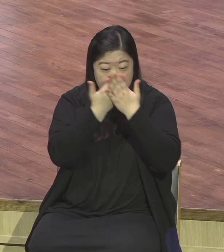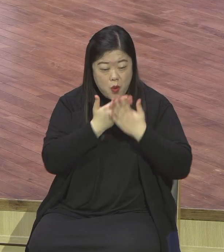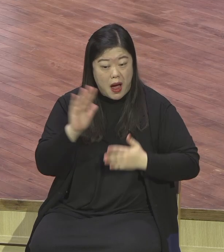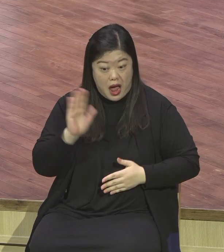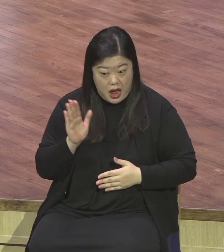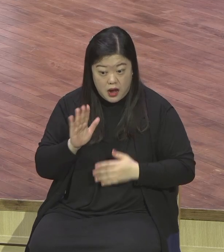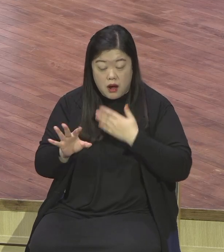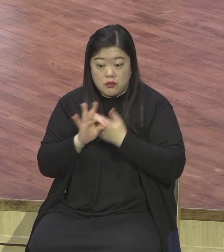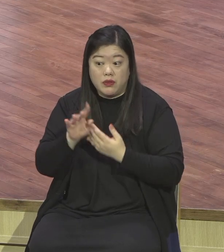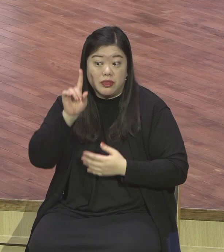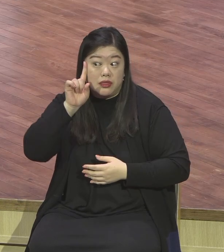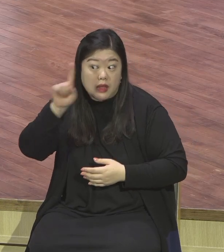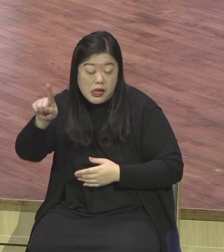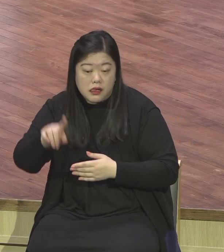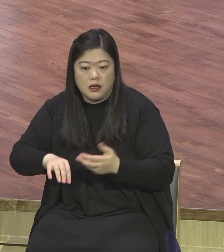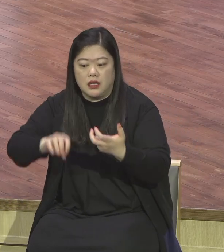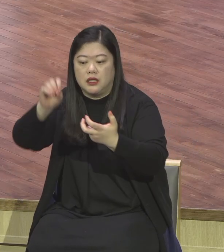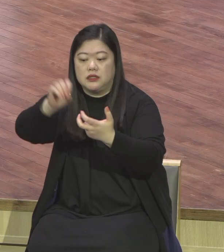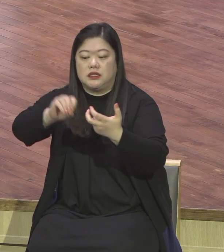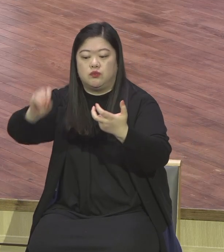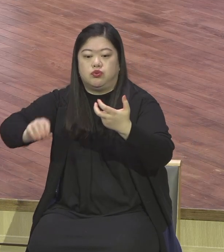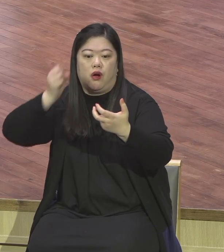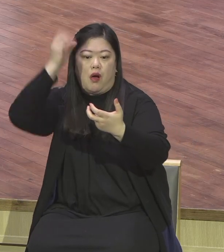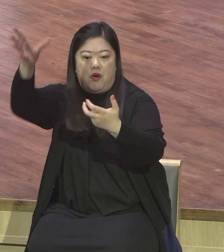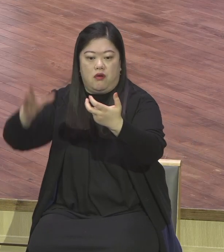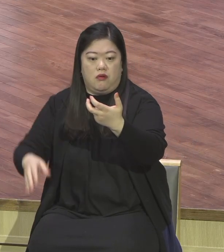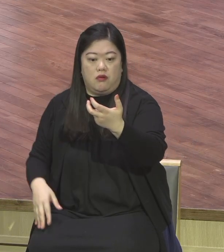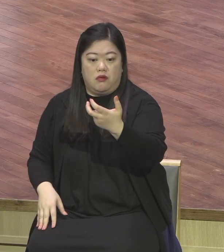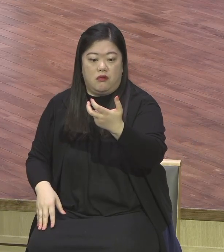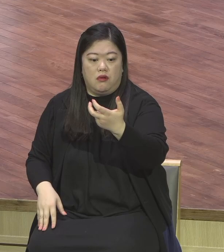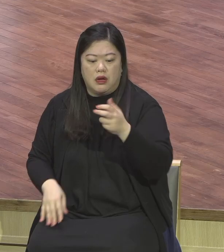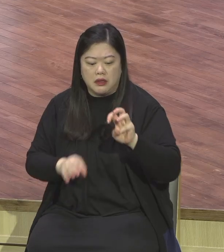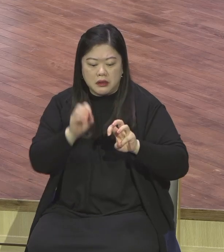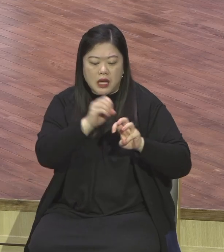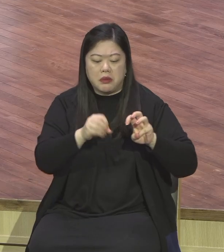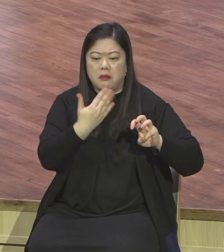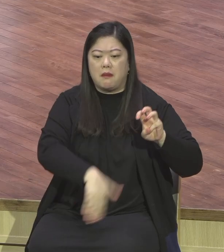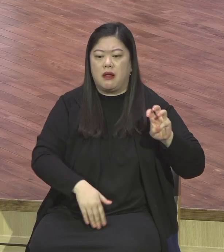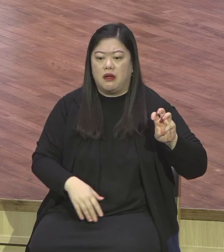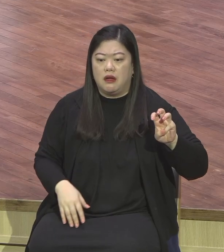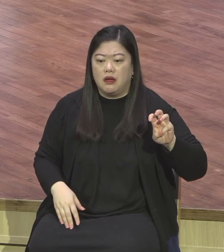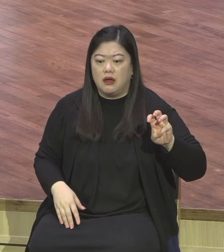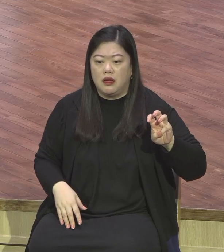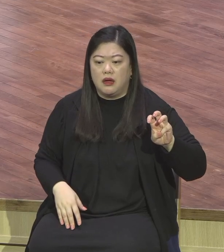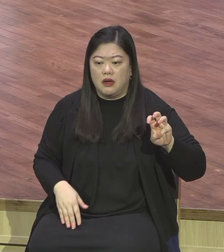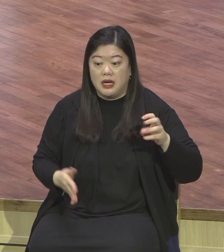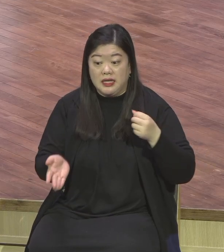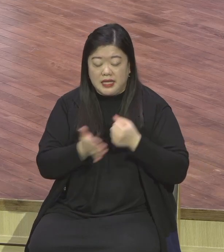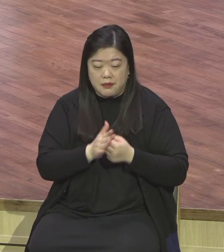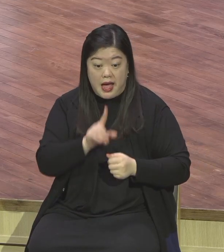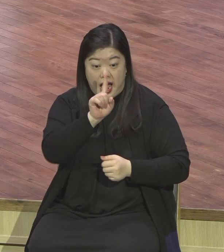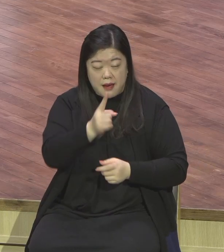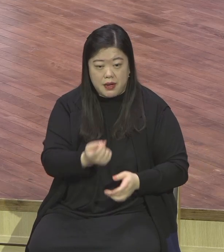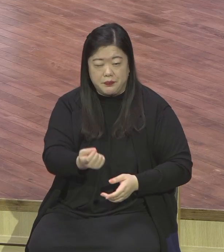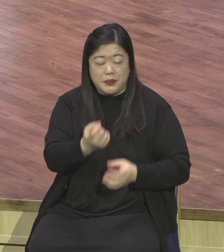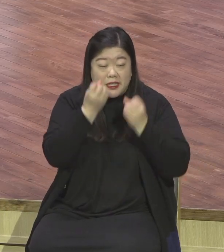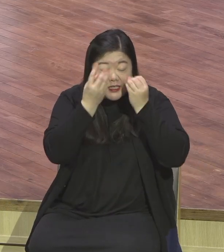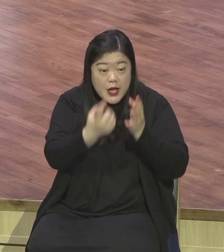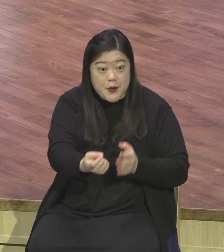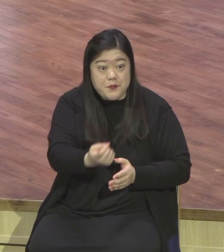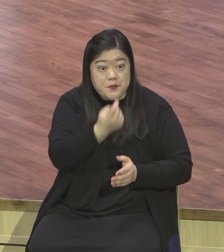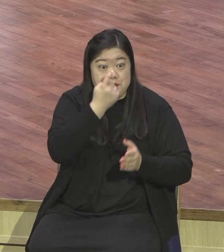70% 다 잊어버려요 그래서 잊어버리기 전에 빨리 복습하게 되면